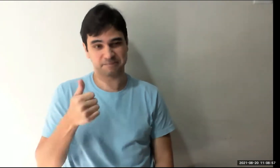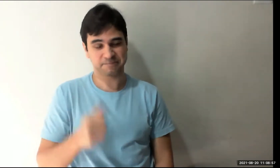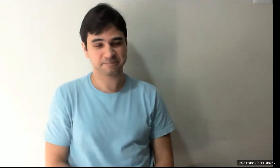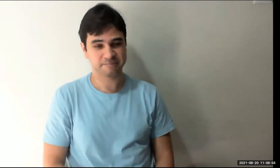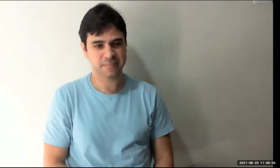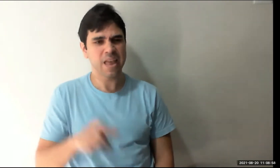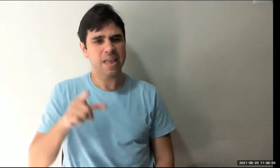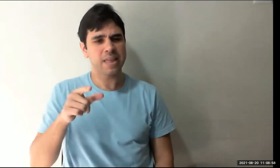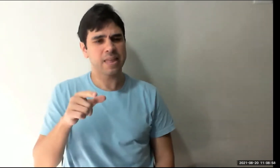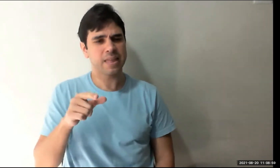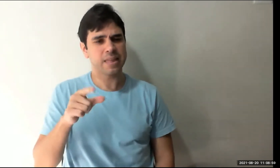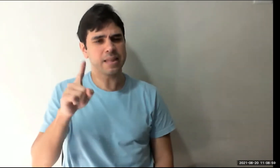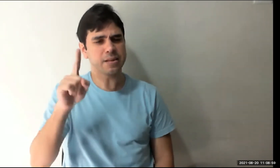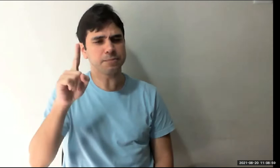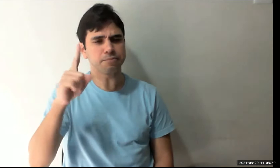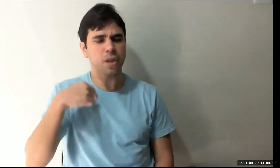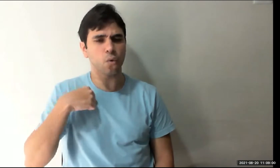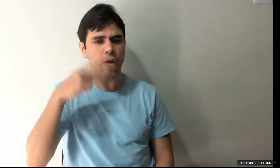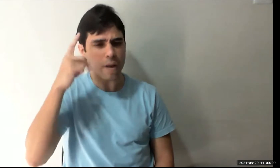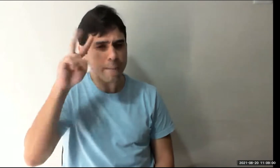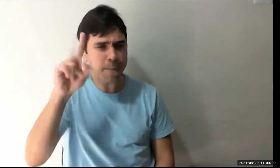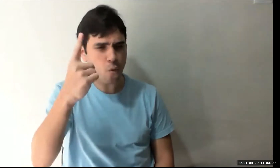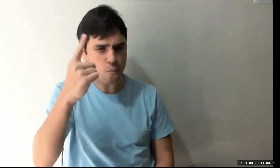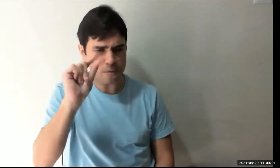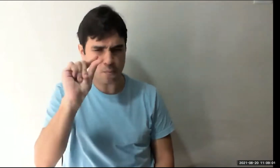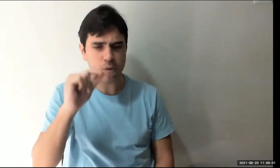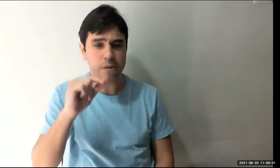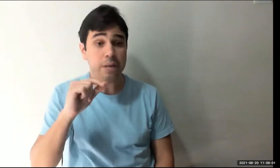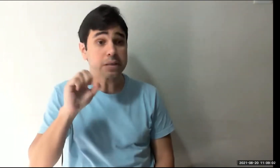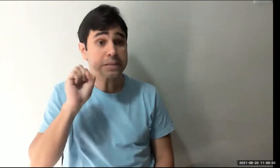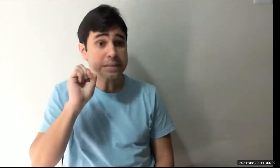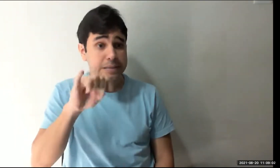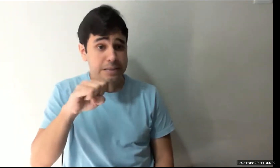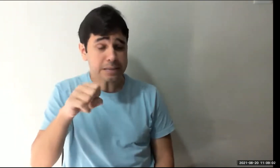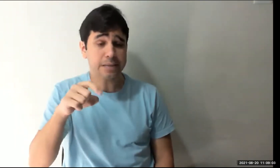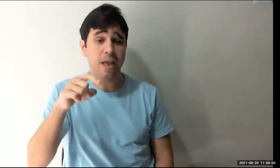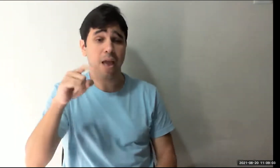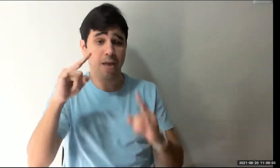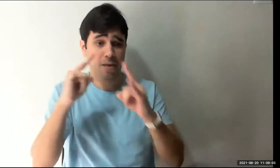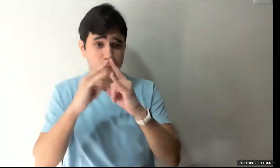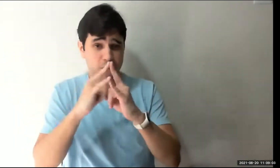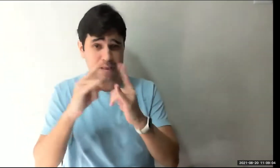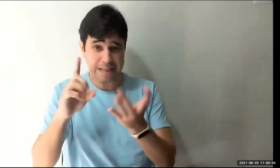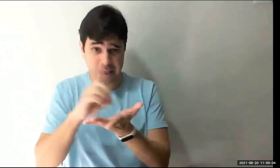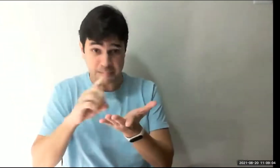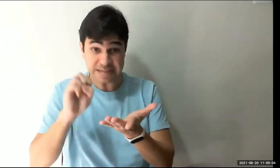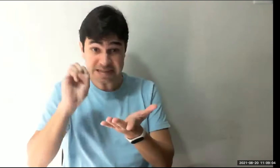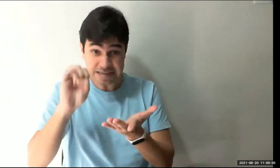Marise quer falar. Então, eu penso que seria Marise? ótimo você fazer essa divulgação. Eu lembrei uma coisinha, eu posso falar? O Eric